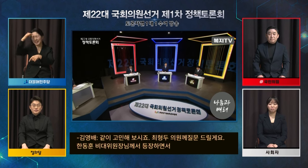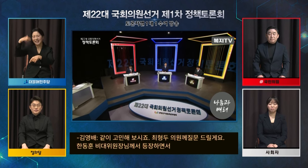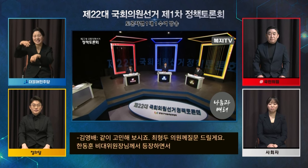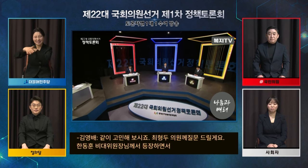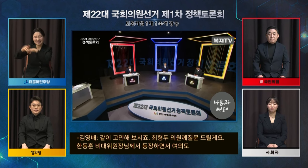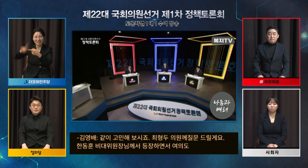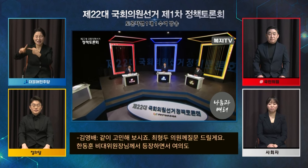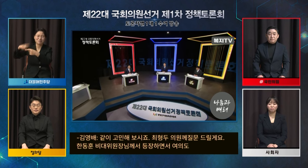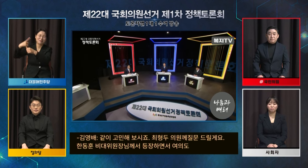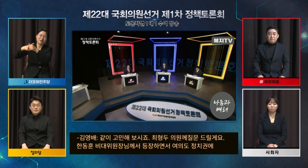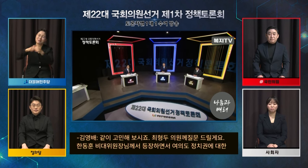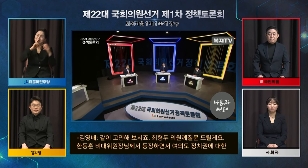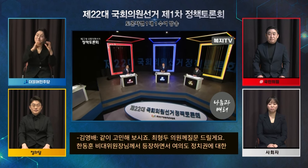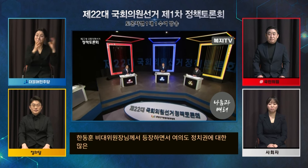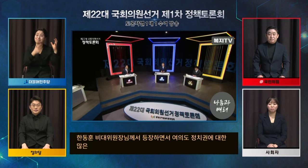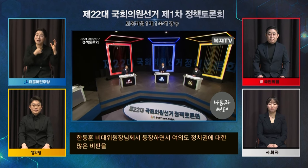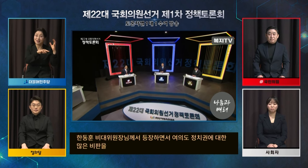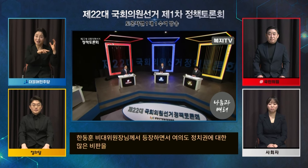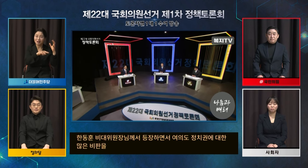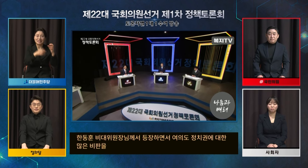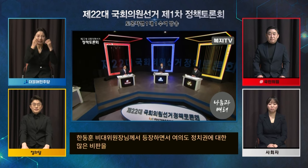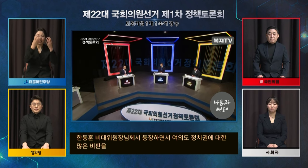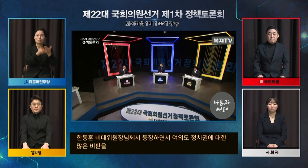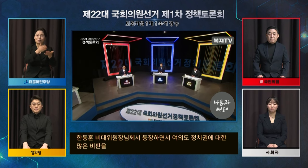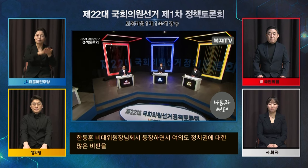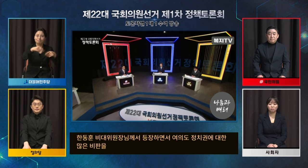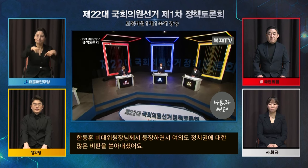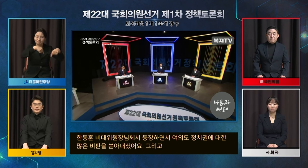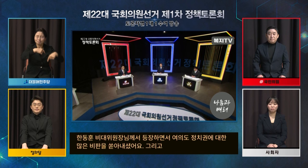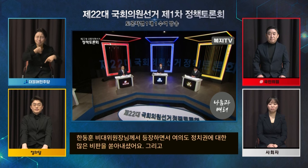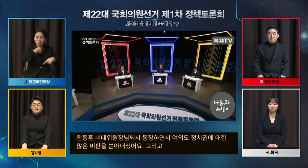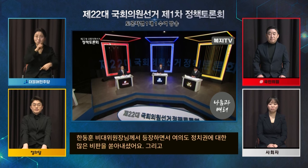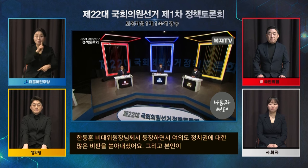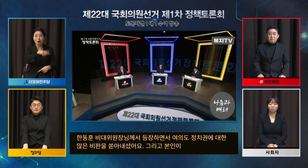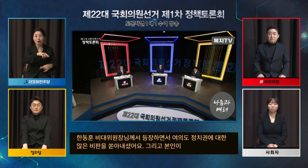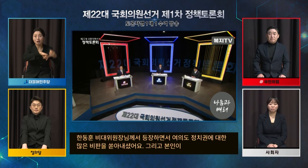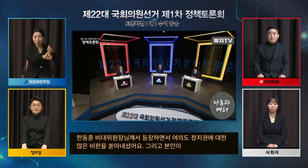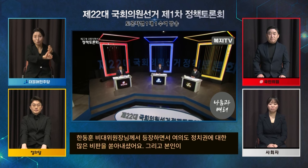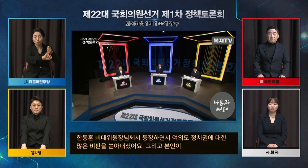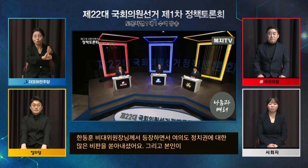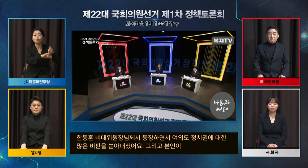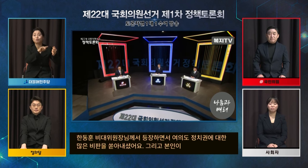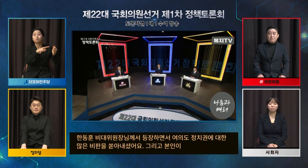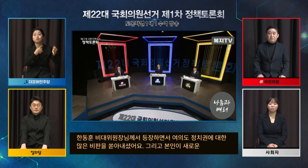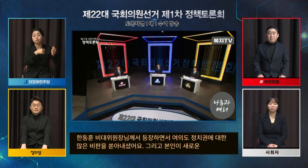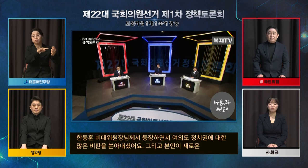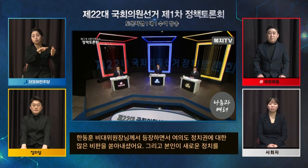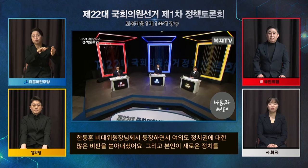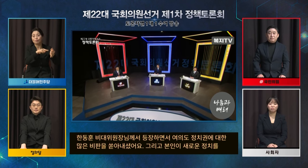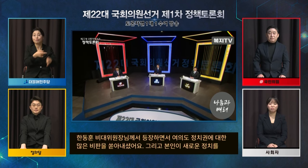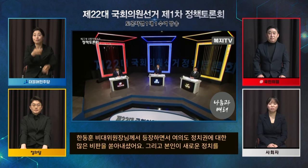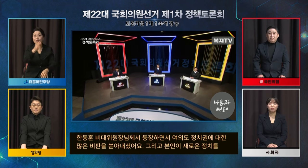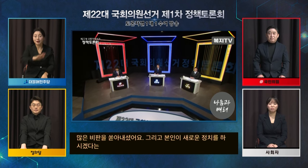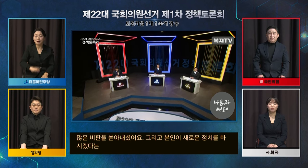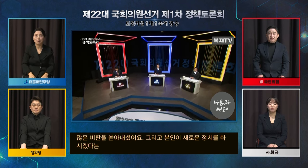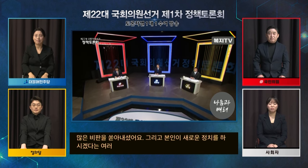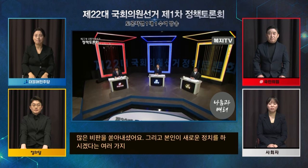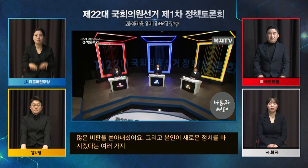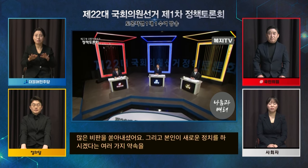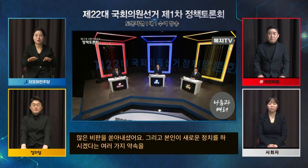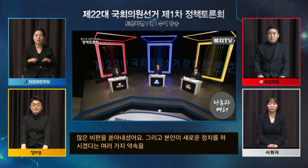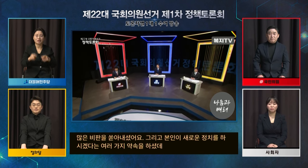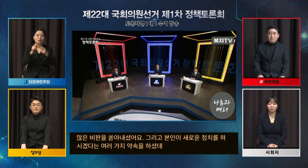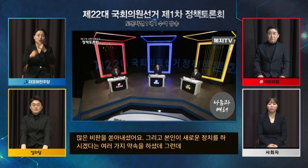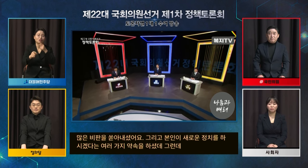쏟아내셨어요. 그리고는 본인이 새로운 정치를 하시겠다는 그런 여러 가지 약속을 하셨는데 그런데 지금